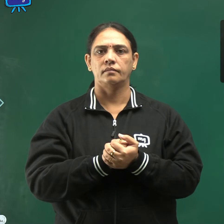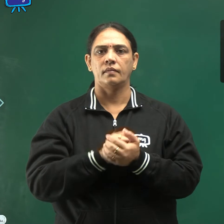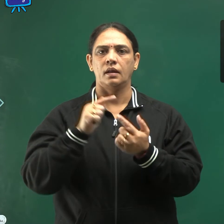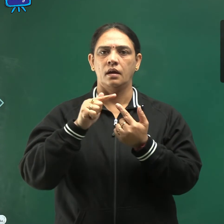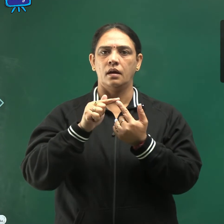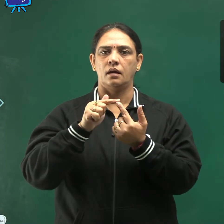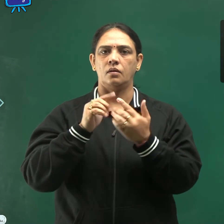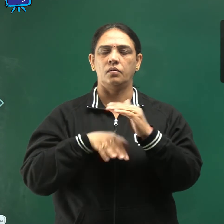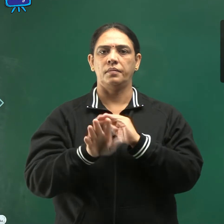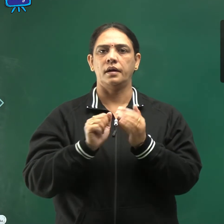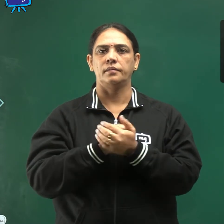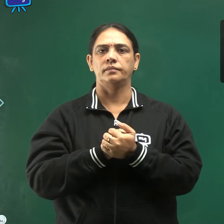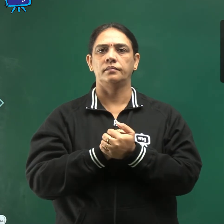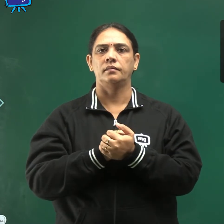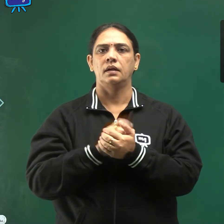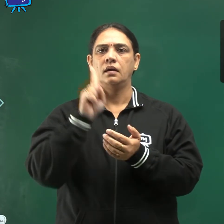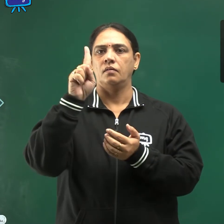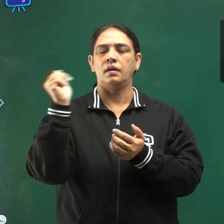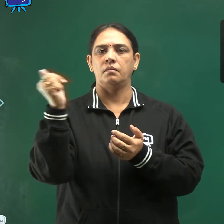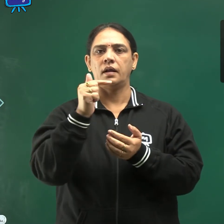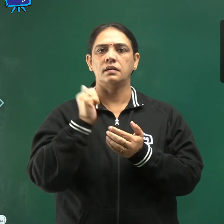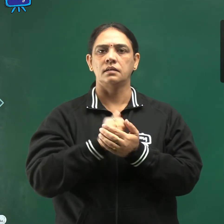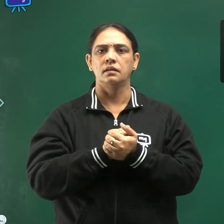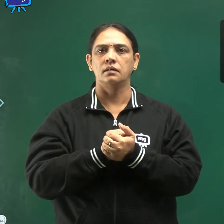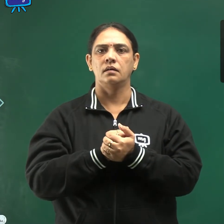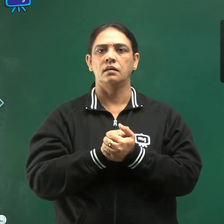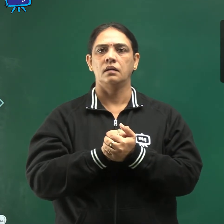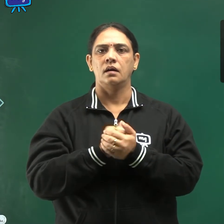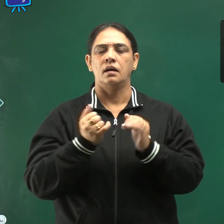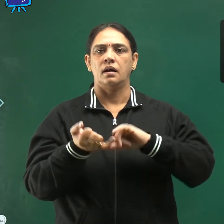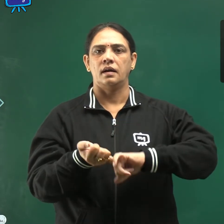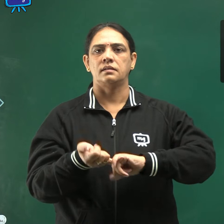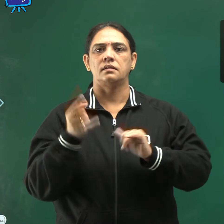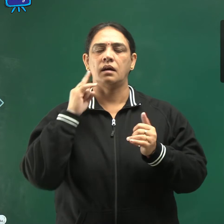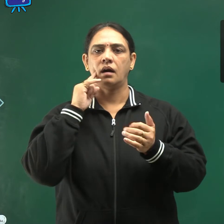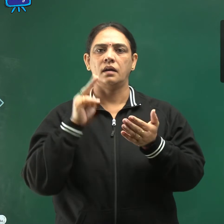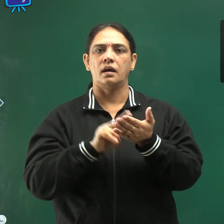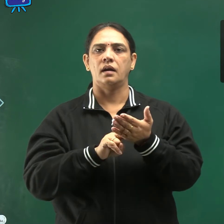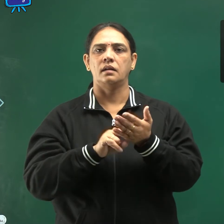अंडर रूट में 1 माइनस साइन थीटा